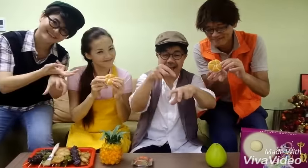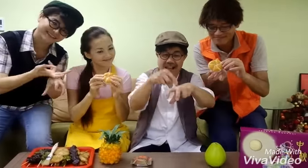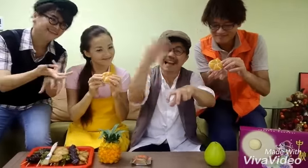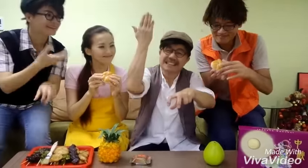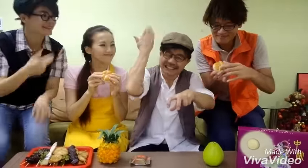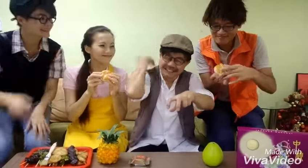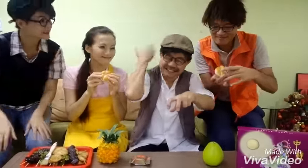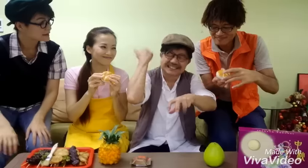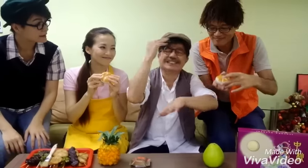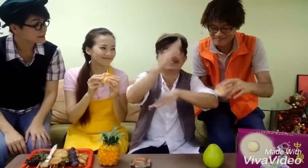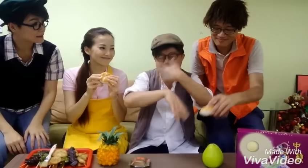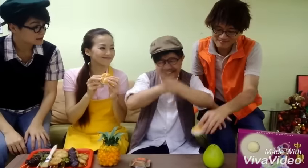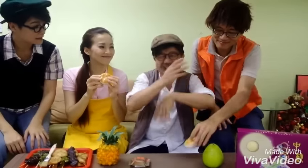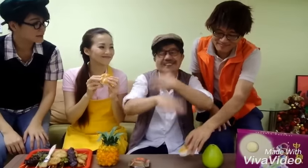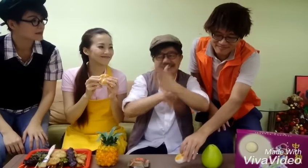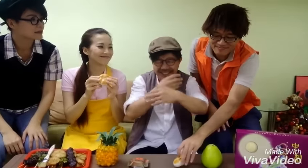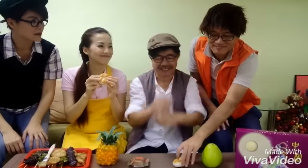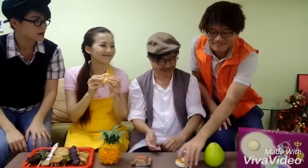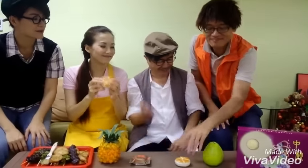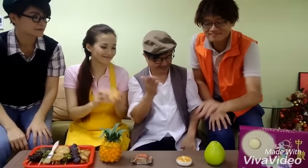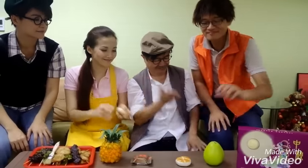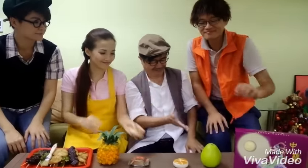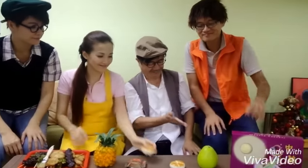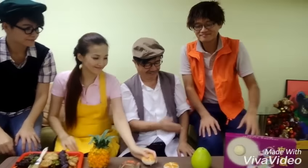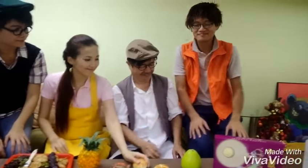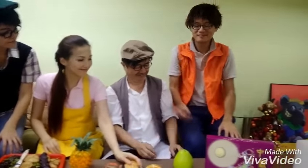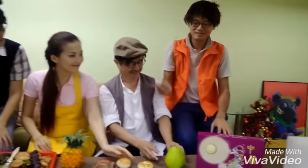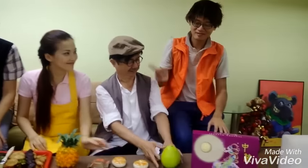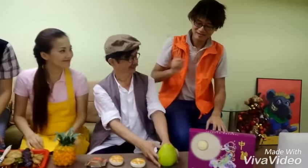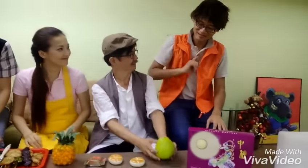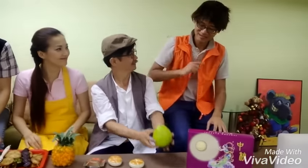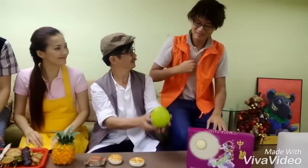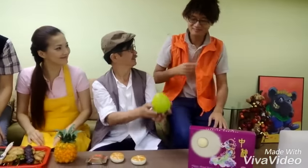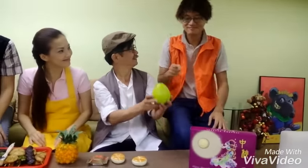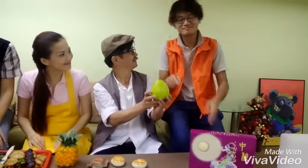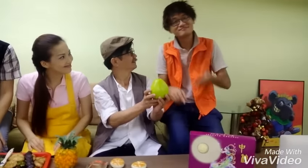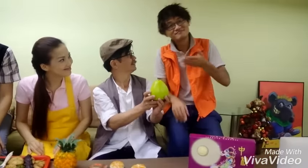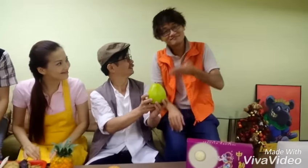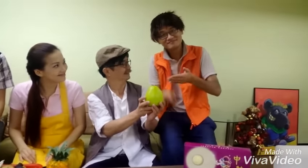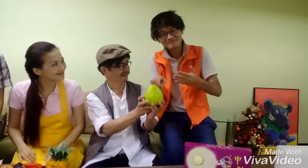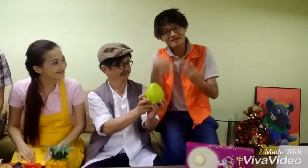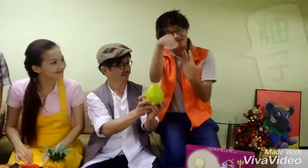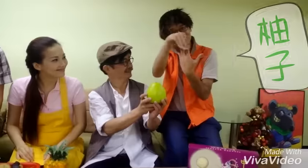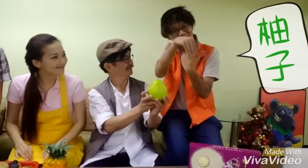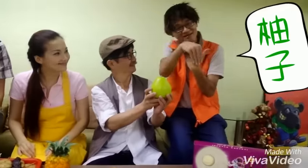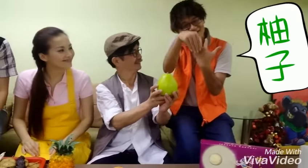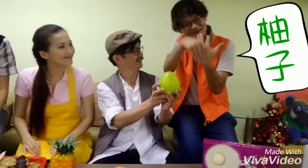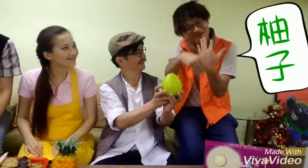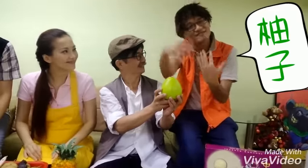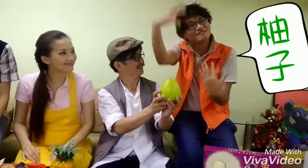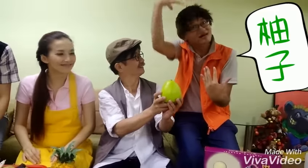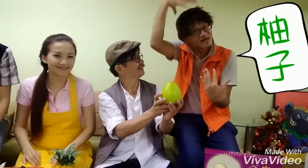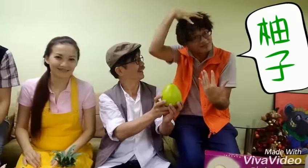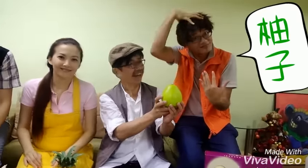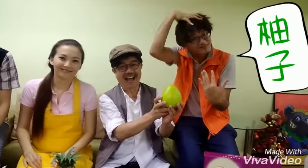月饼，这是早期的手语。接下来是这个，换我了。这个是菠萝